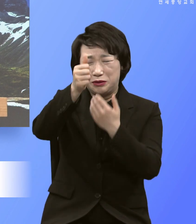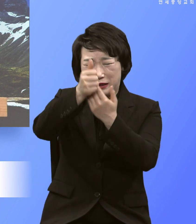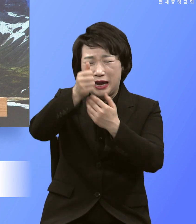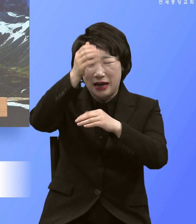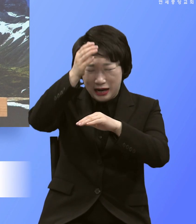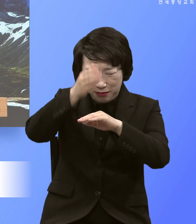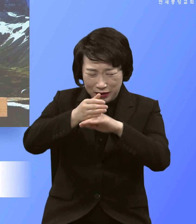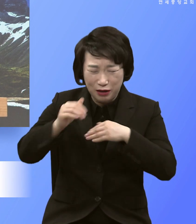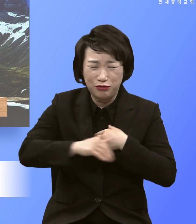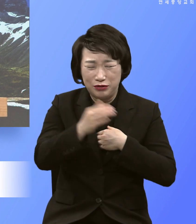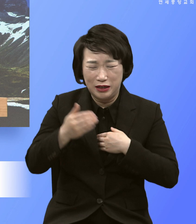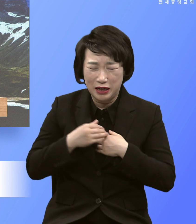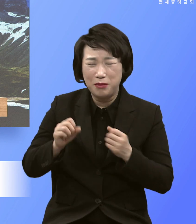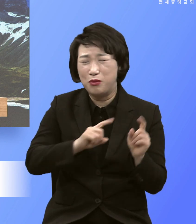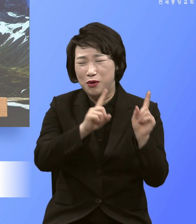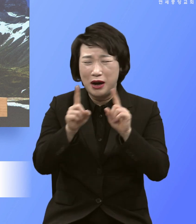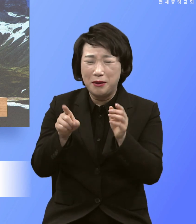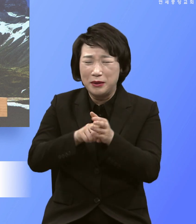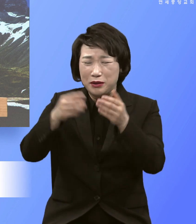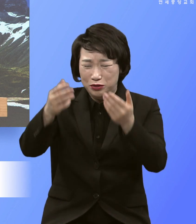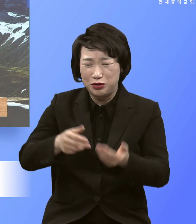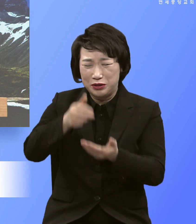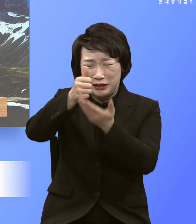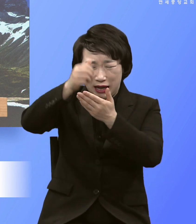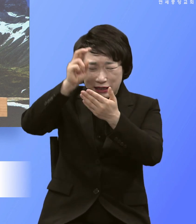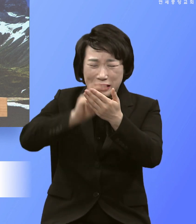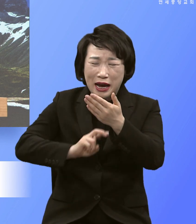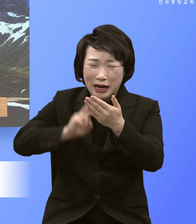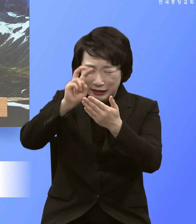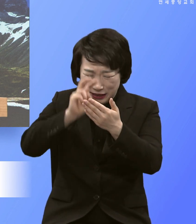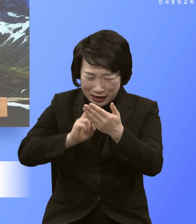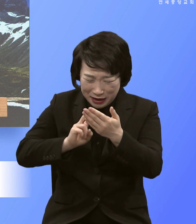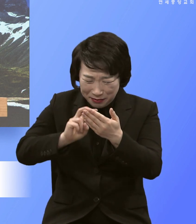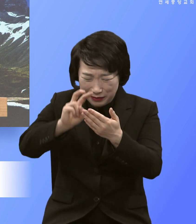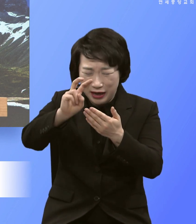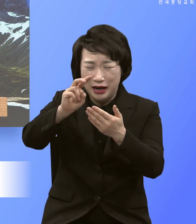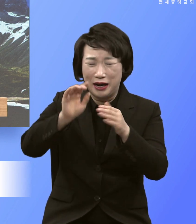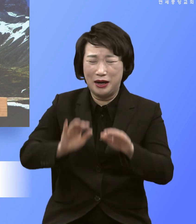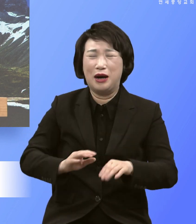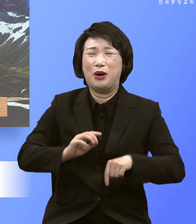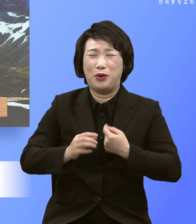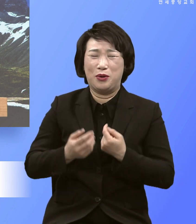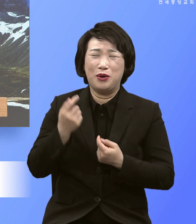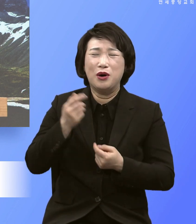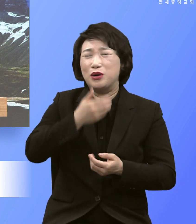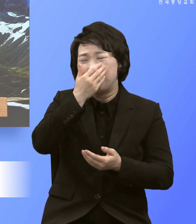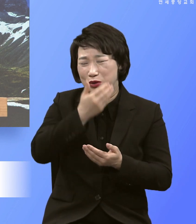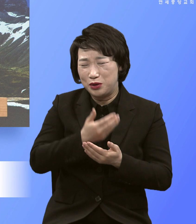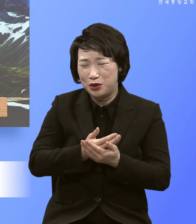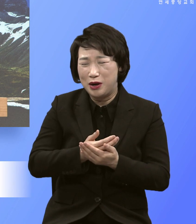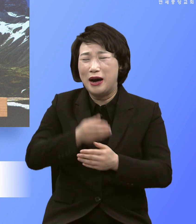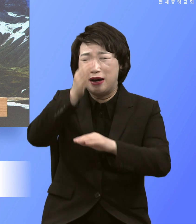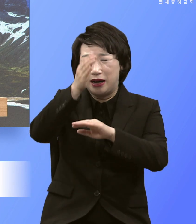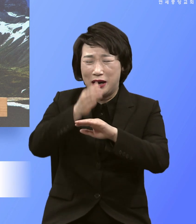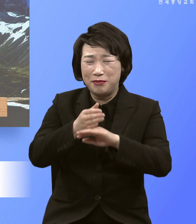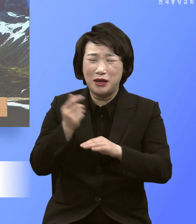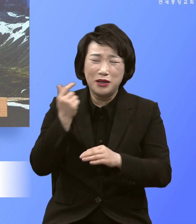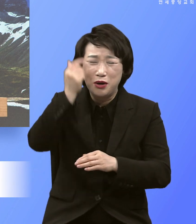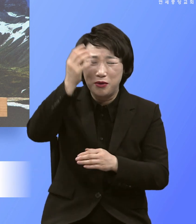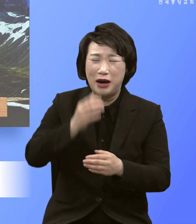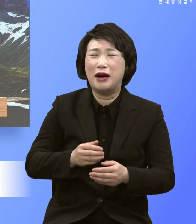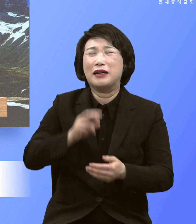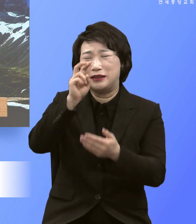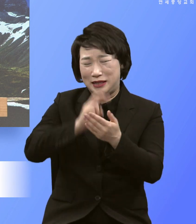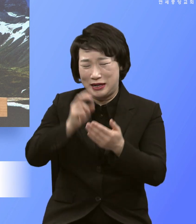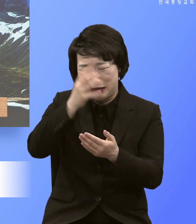주님, 우리에게 부활의 믿음을 주신 주님을 찬양합니다. 홀로 존귀와 감사와